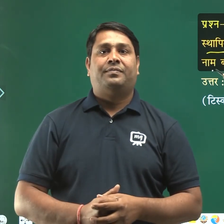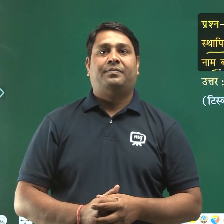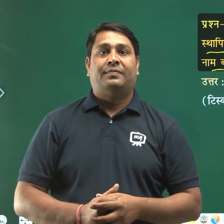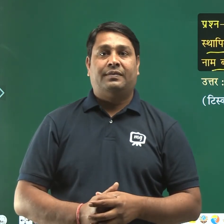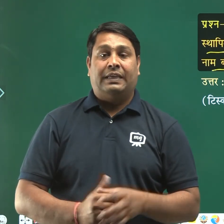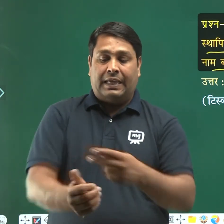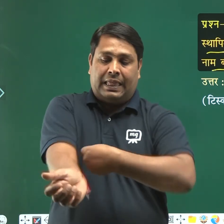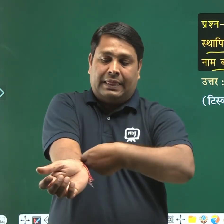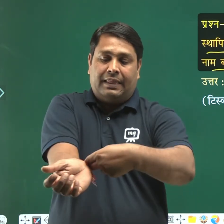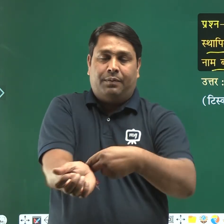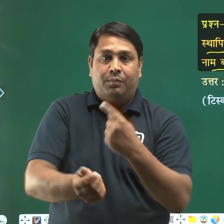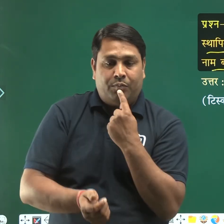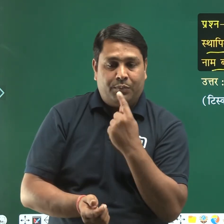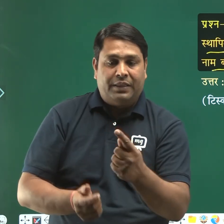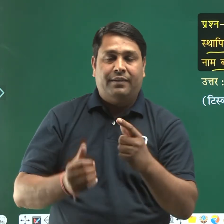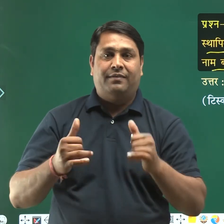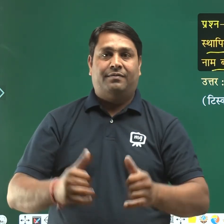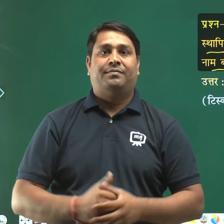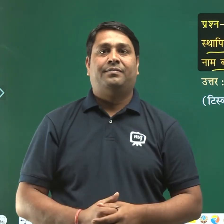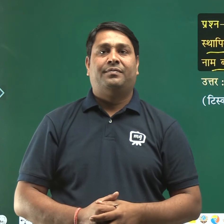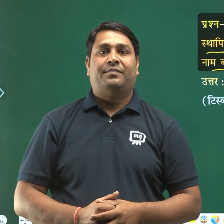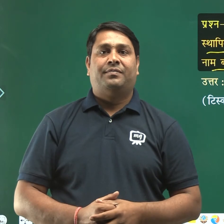नाम बताइए।